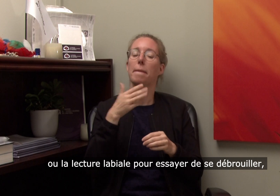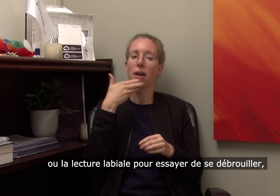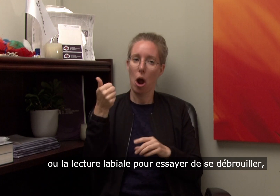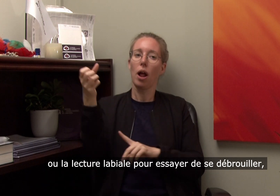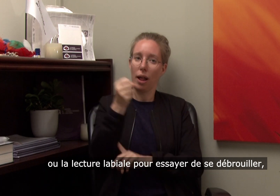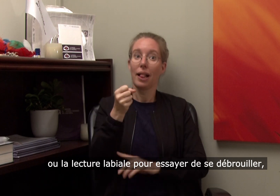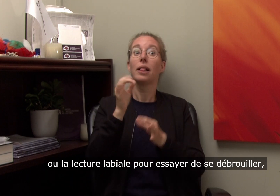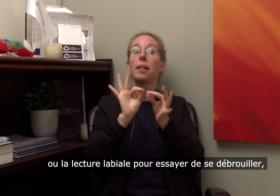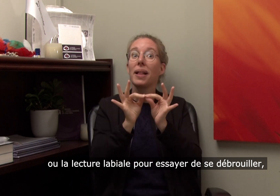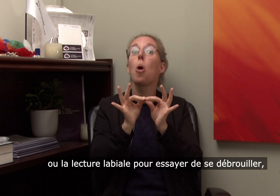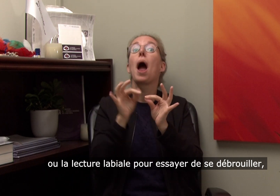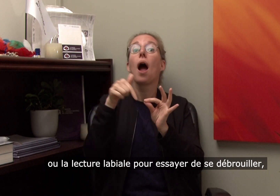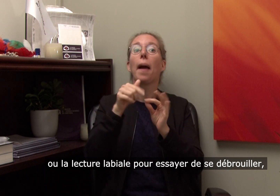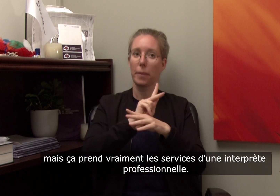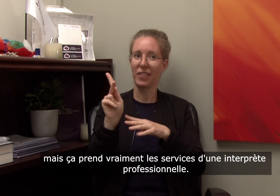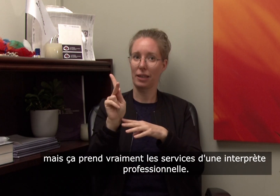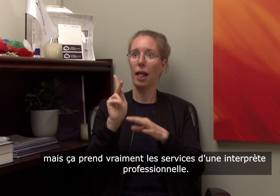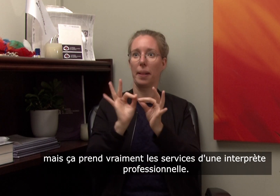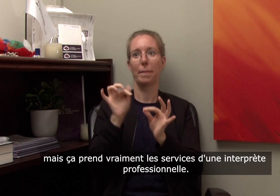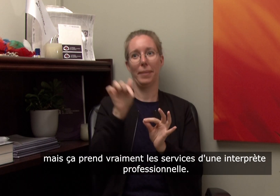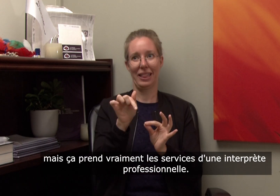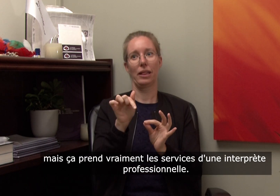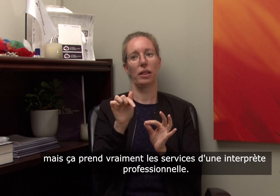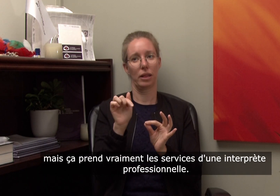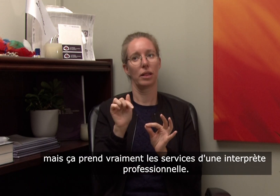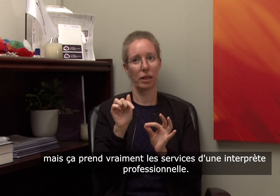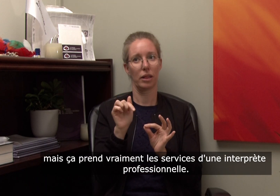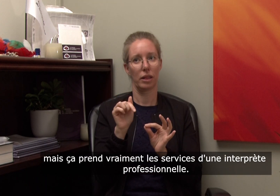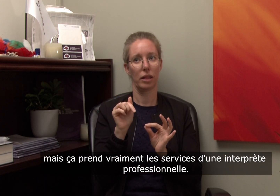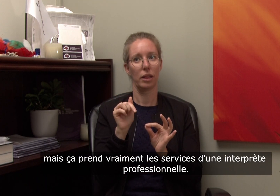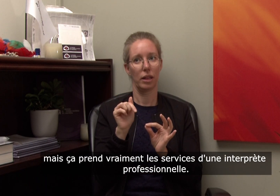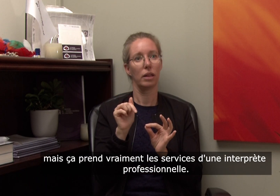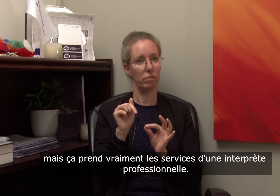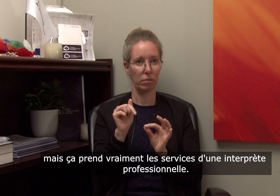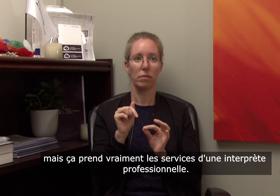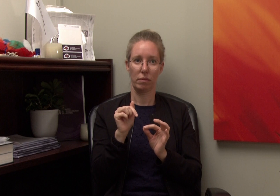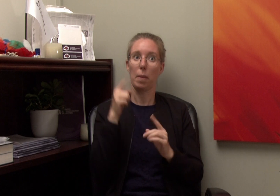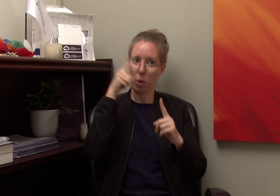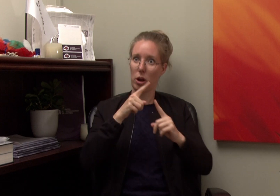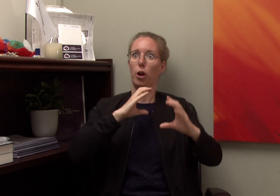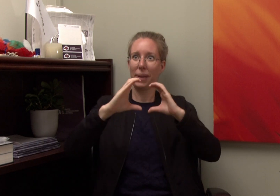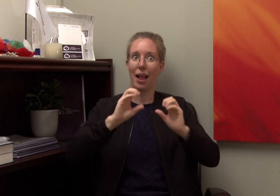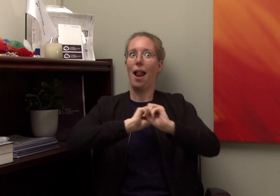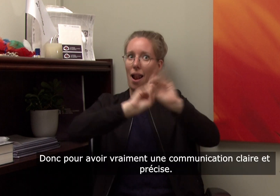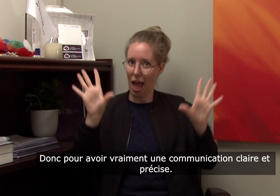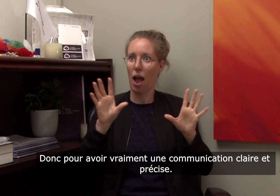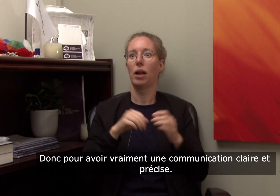lecture labiale pour essayer de se débrouiller, mais ça prend vraiment les services d'une interprète professionnelle. Donc, pour avoir